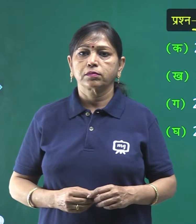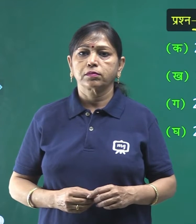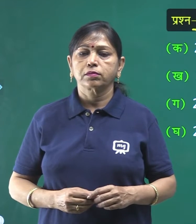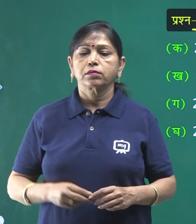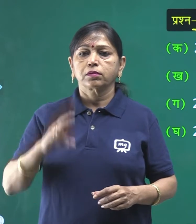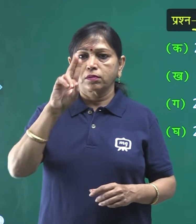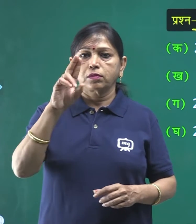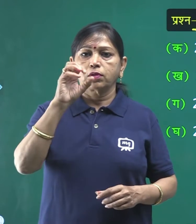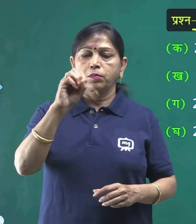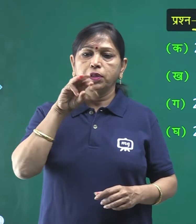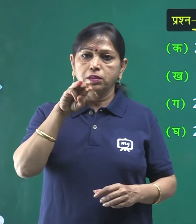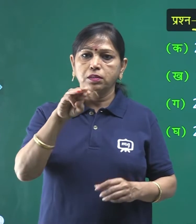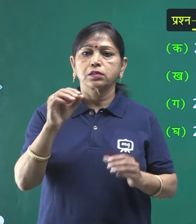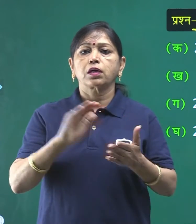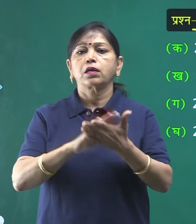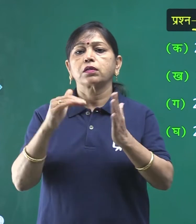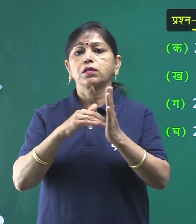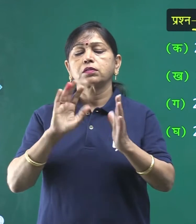20,000 हर्ट्ज तक,